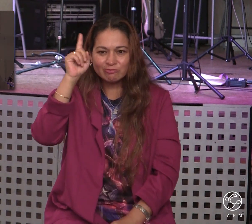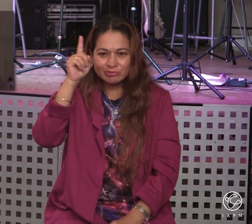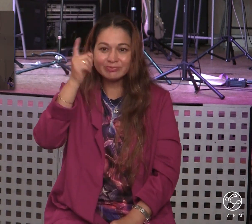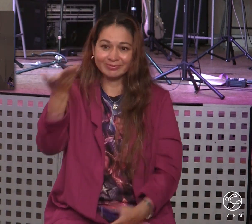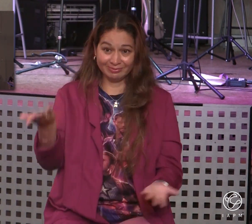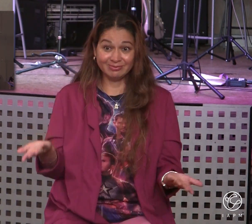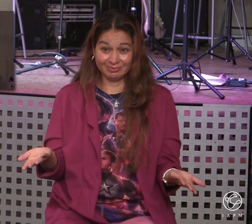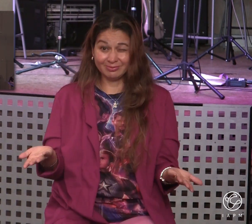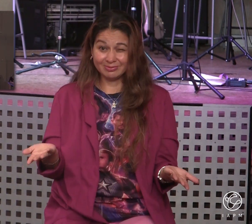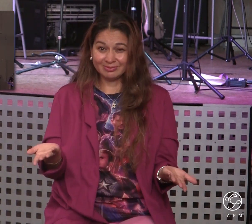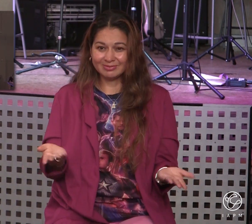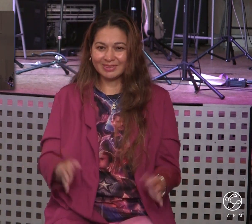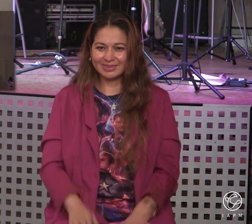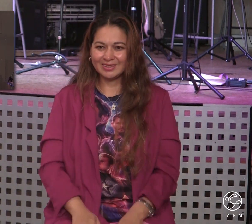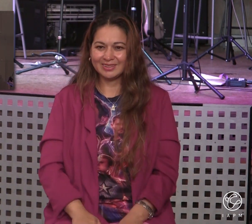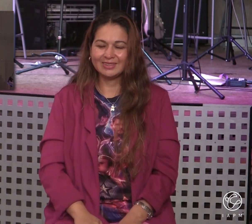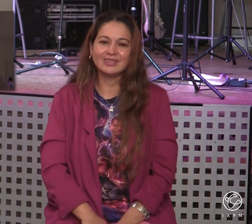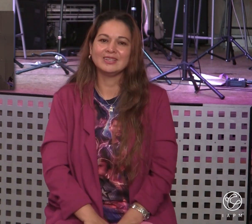vida cristiana